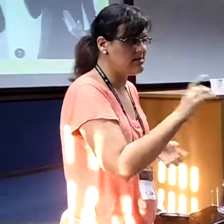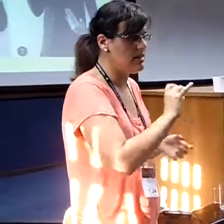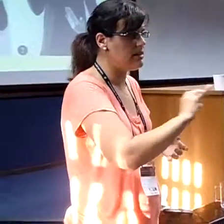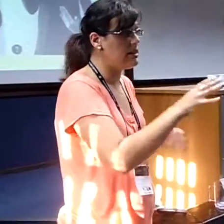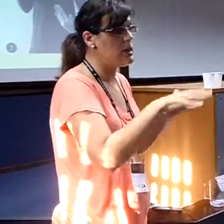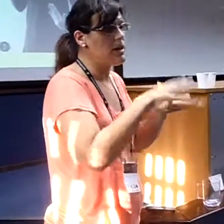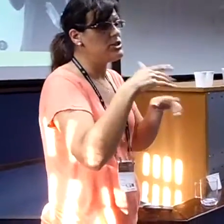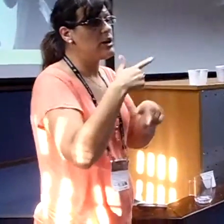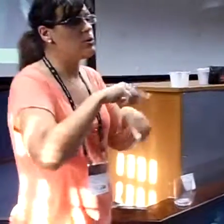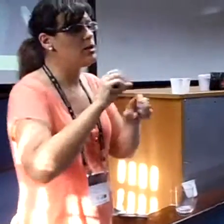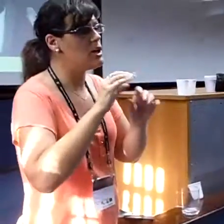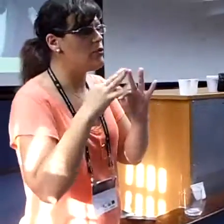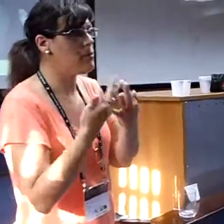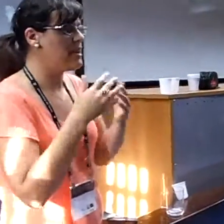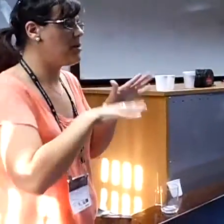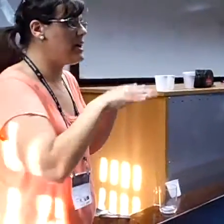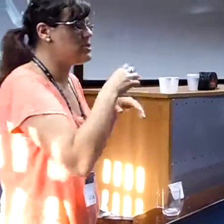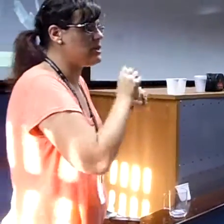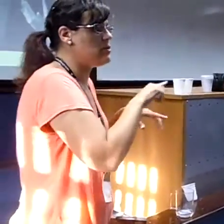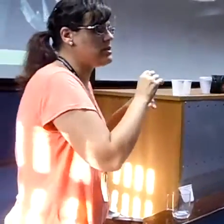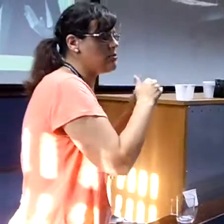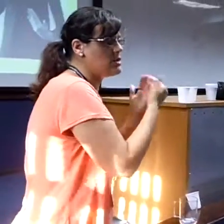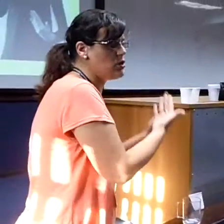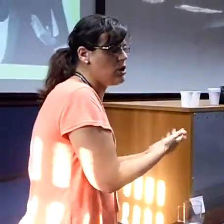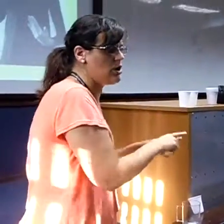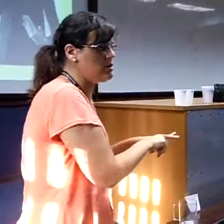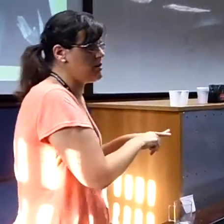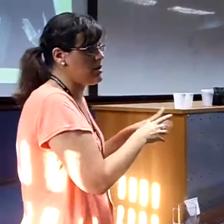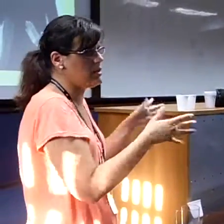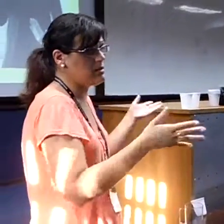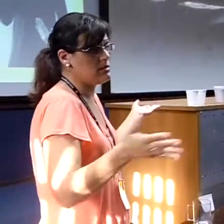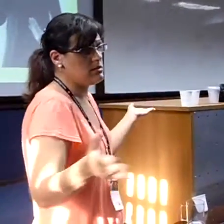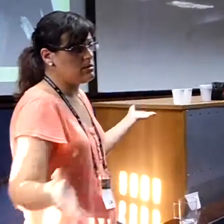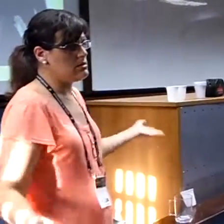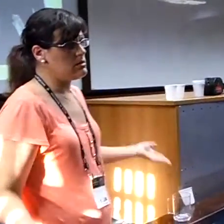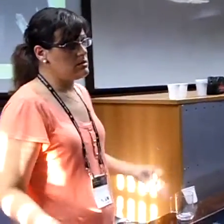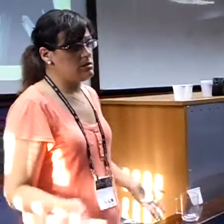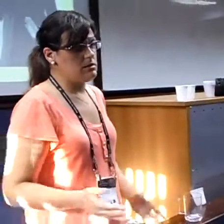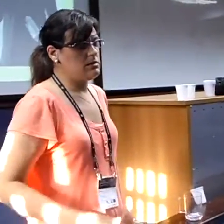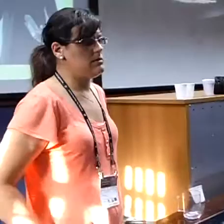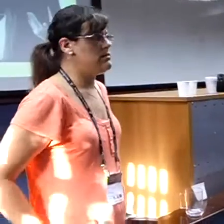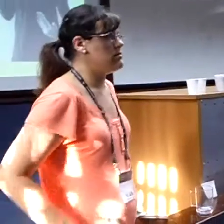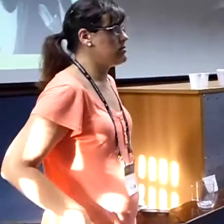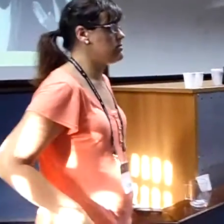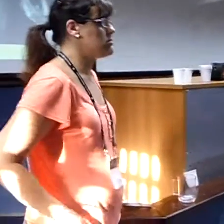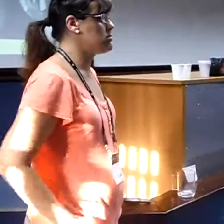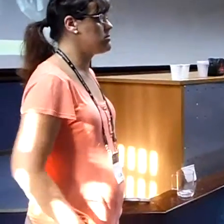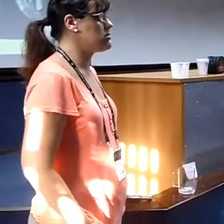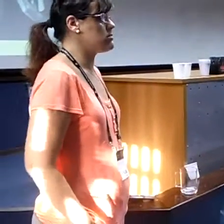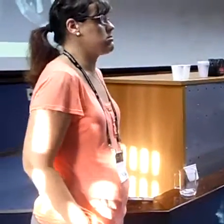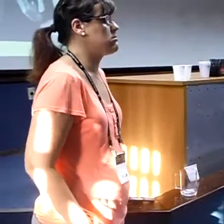da aprendizagem, né? Do estímulo familiar, da escola, enfim, uma série de